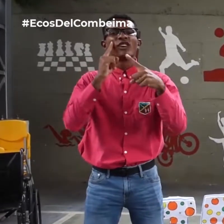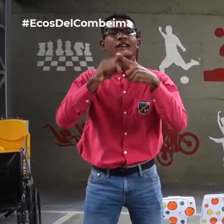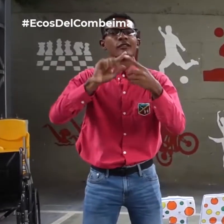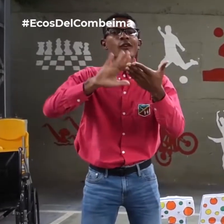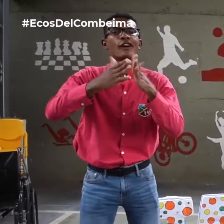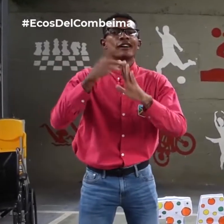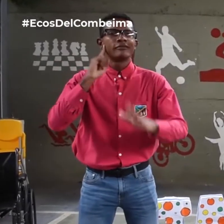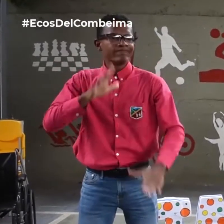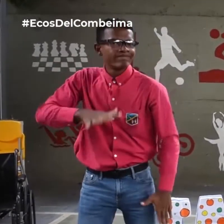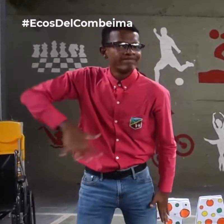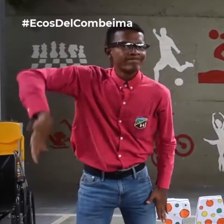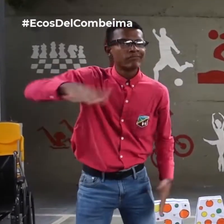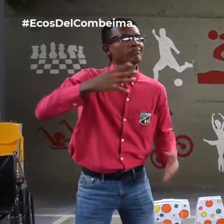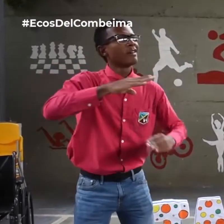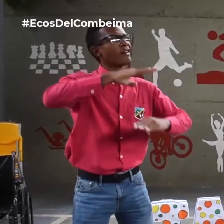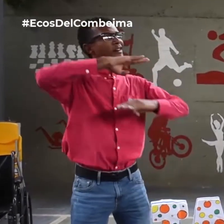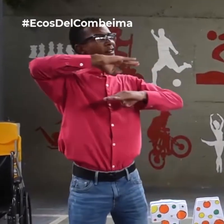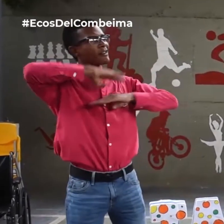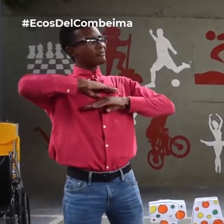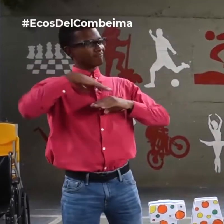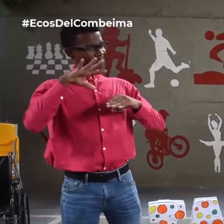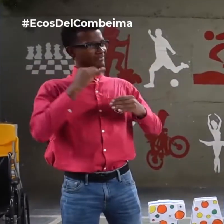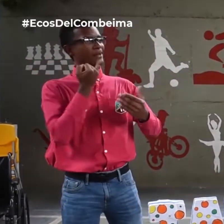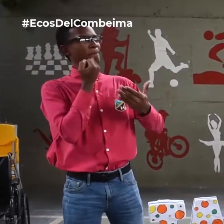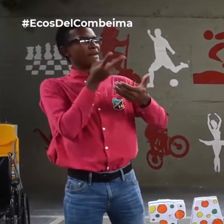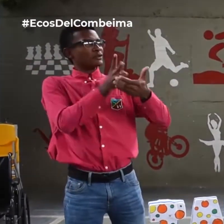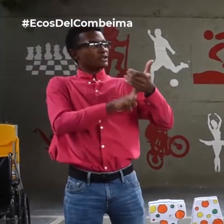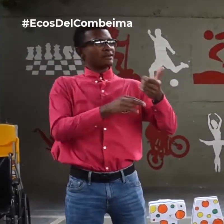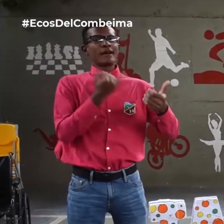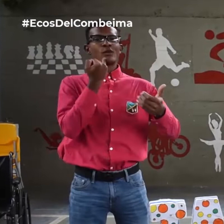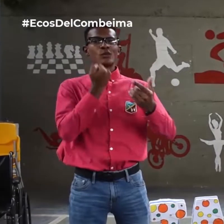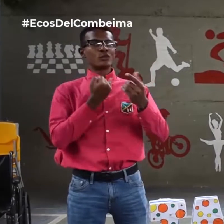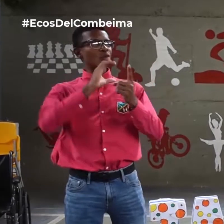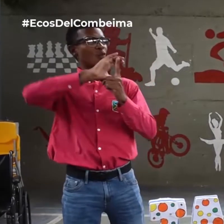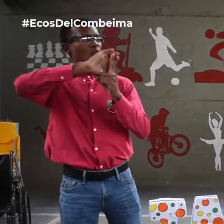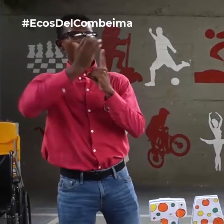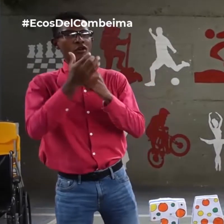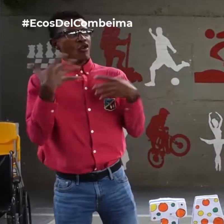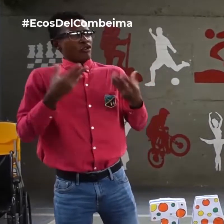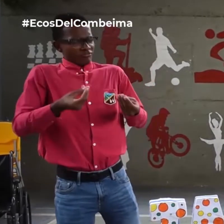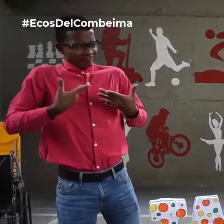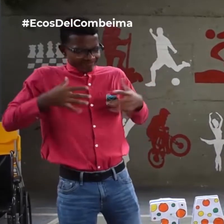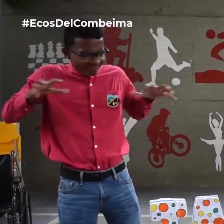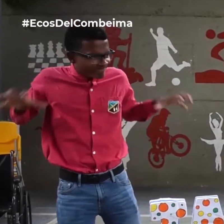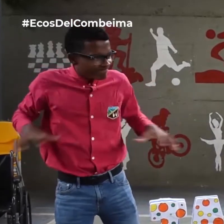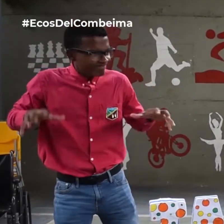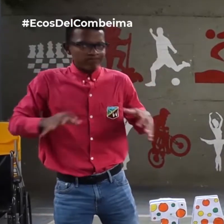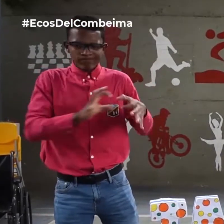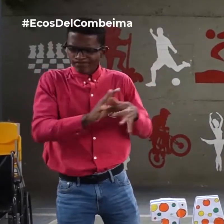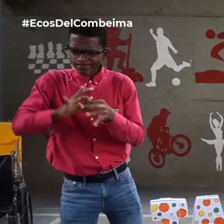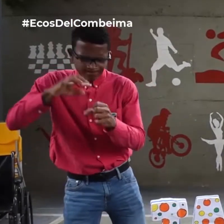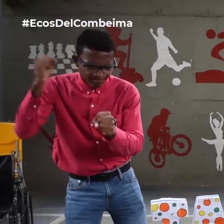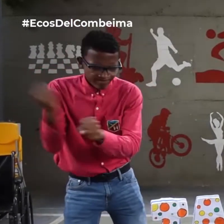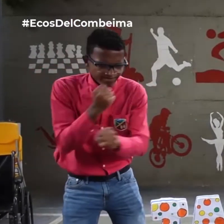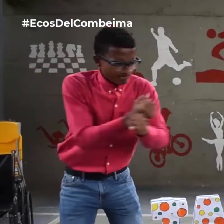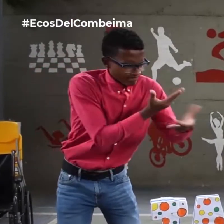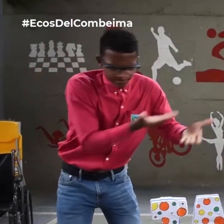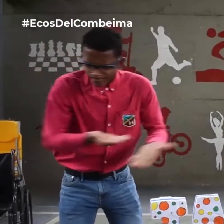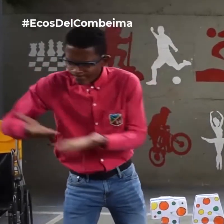incidencia con la comunidad sorda, buscando la inclusión, buscando la tranquilidad, buscando aquí en la escuela, en el colegio,